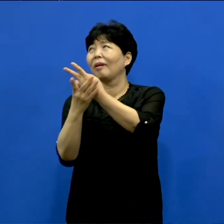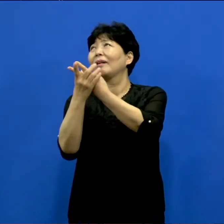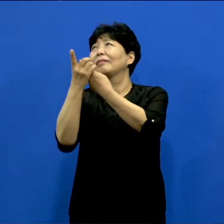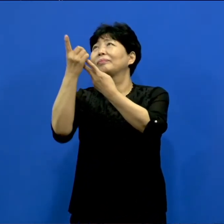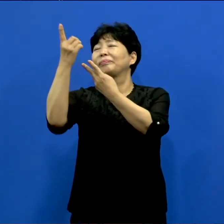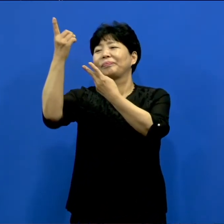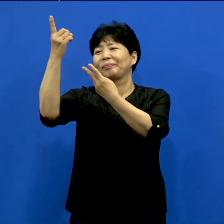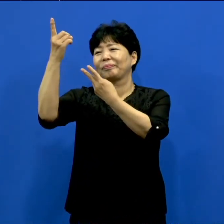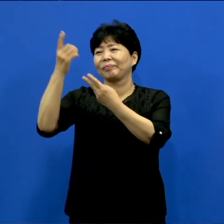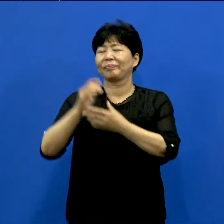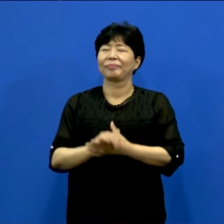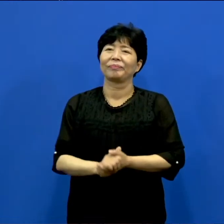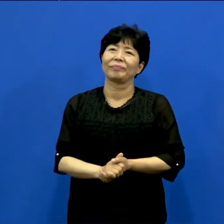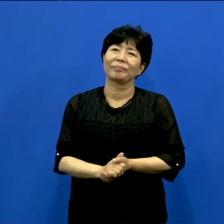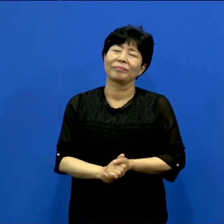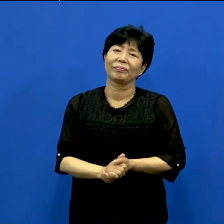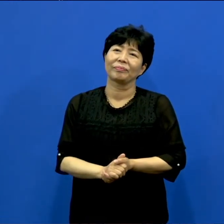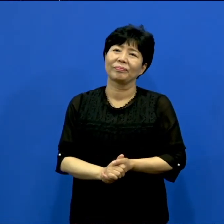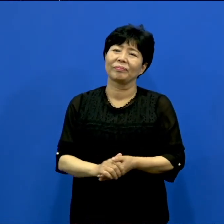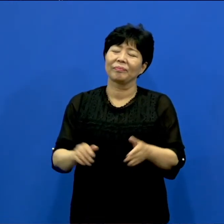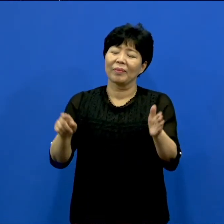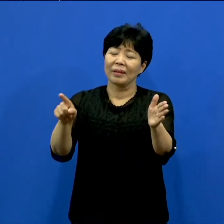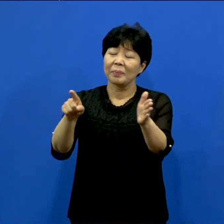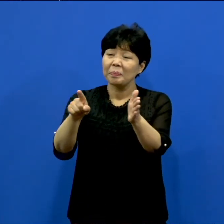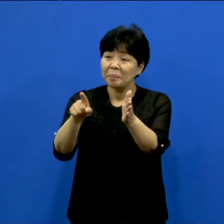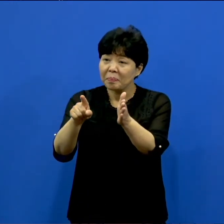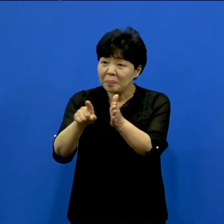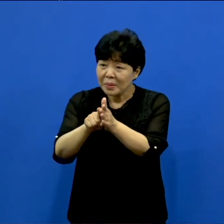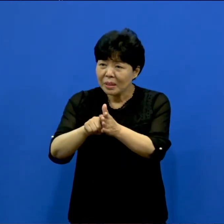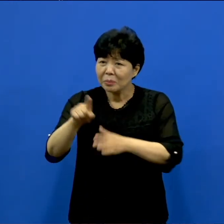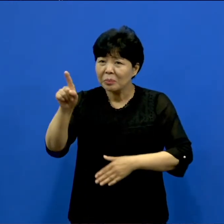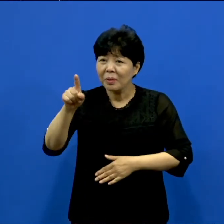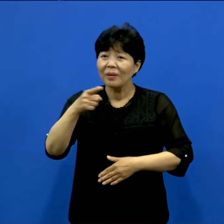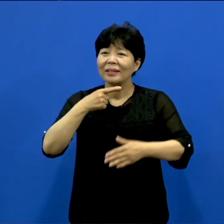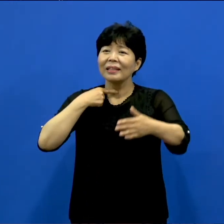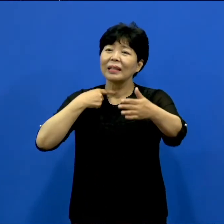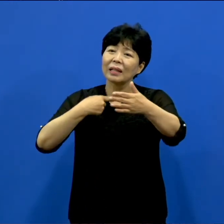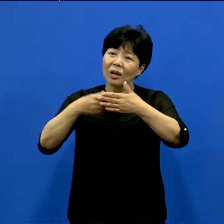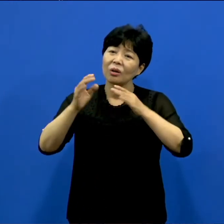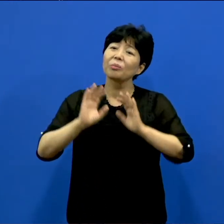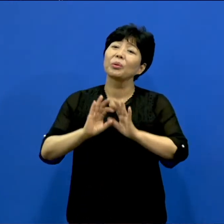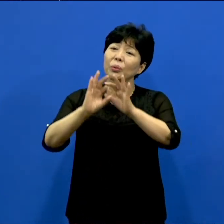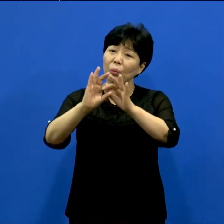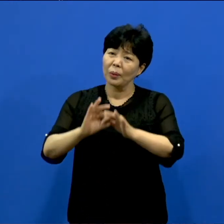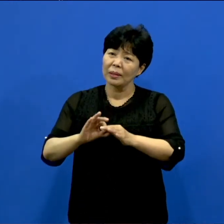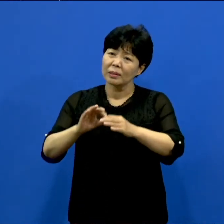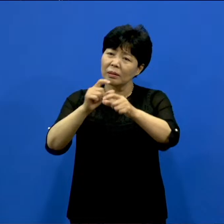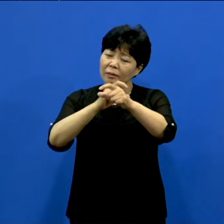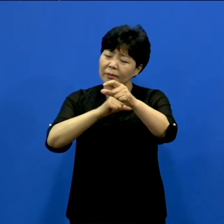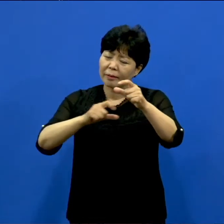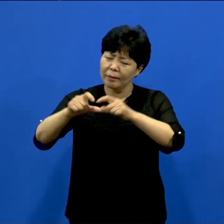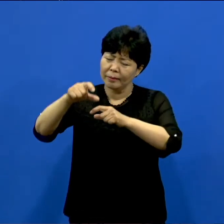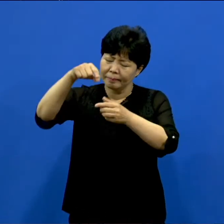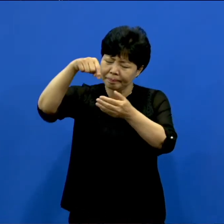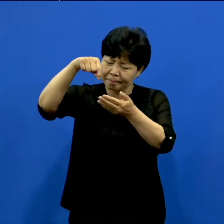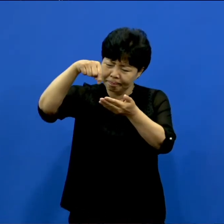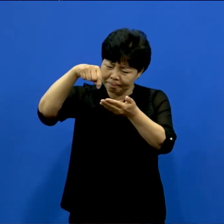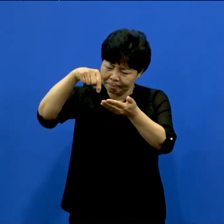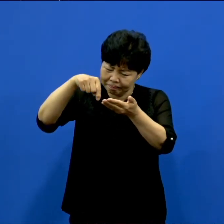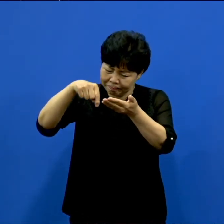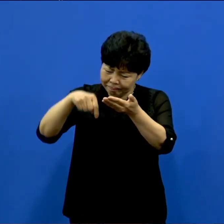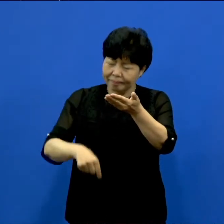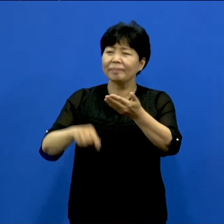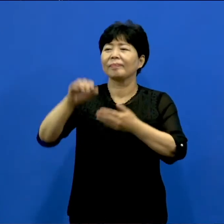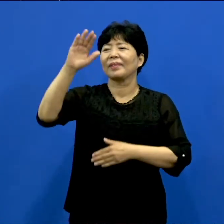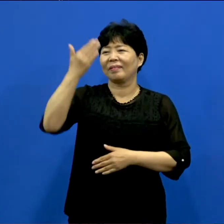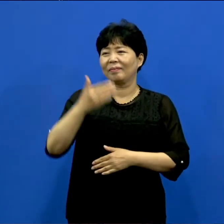그게 깊이 들어가는 거죠. 여러분, 신앙은요, 경험하면서 더 깊이 들어가는 거예요. 여러분, 기도에 대한